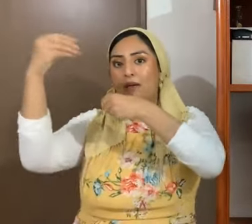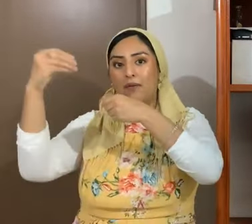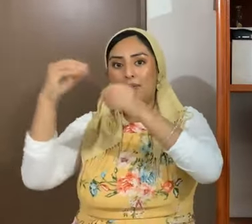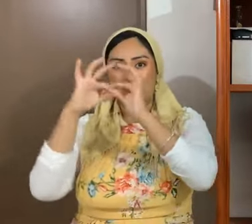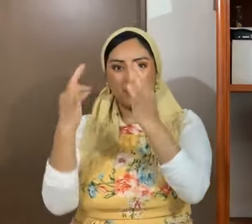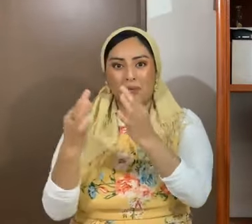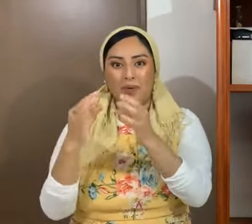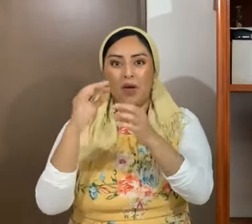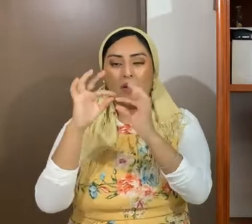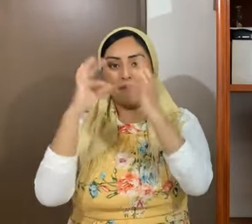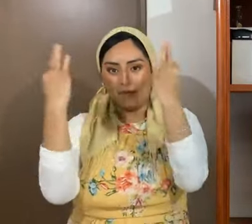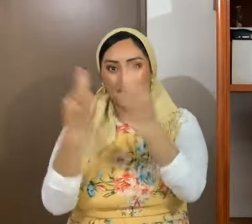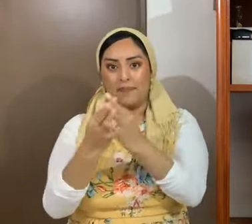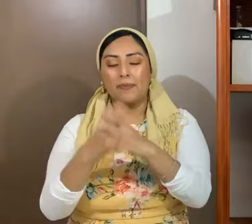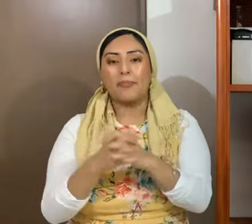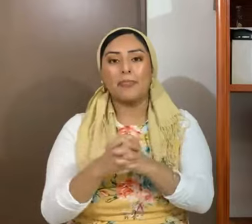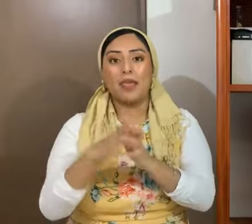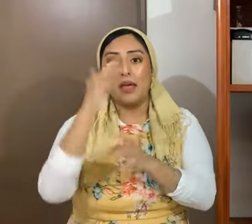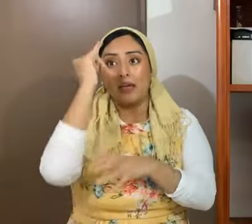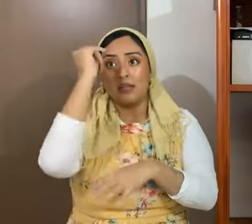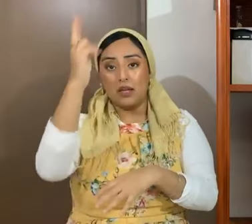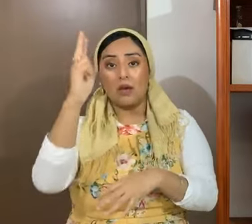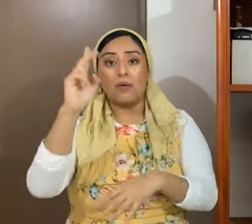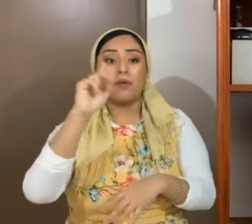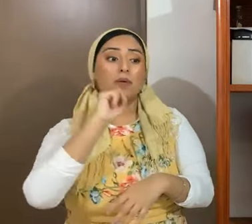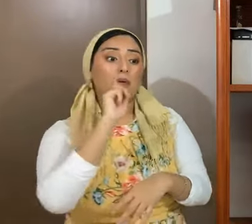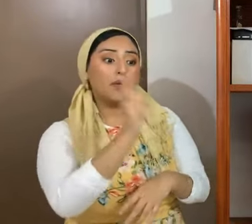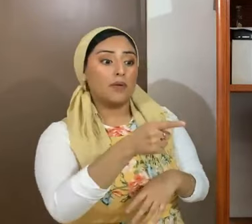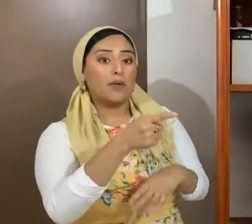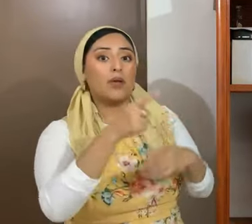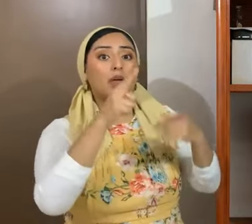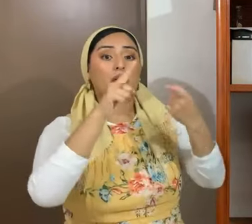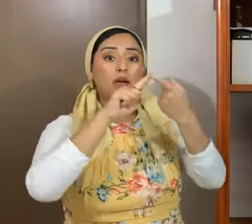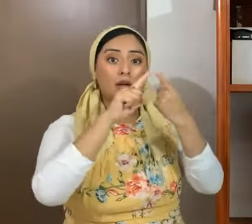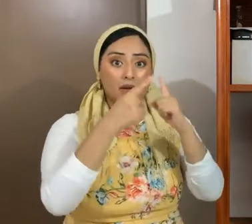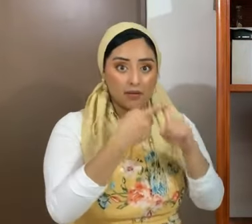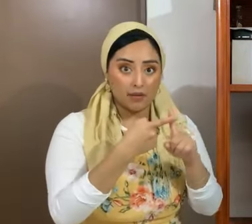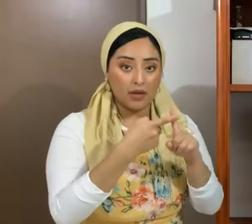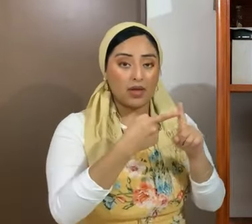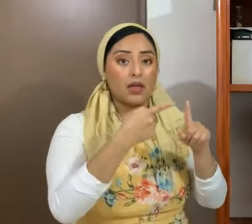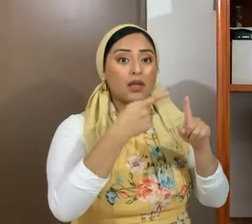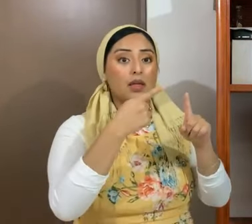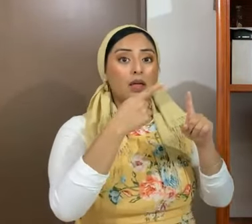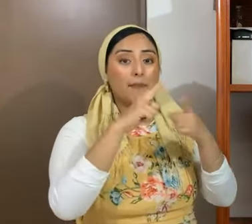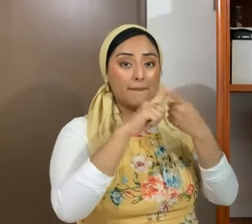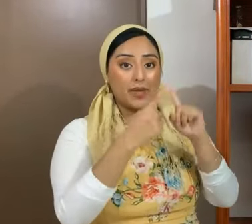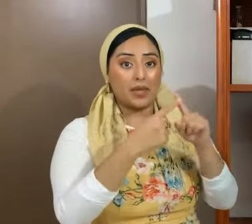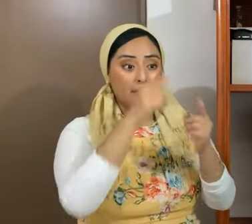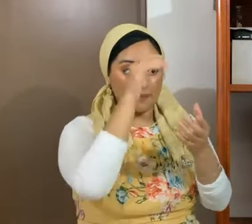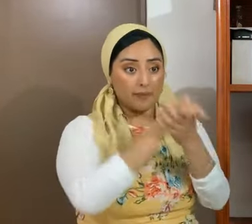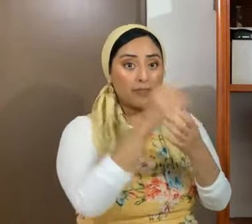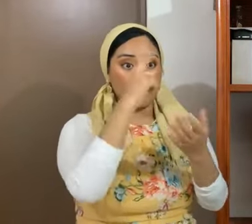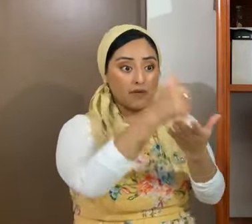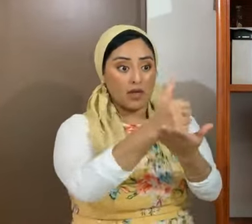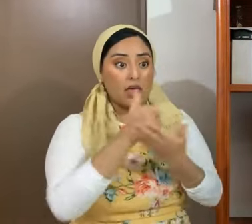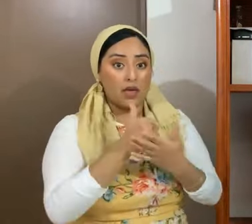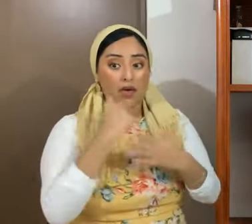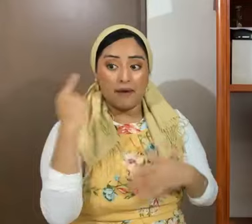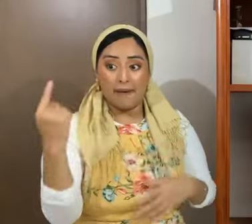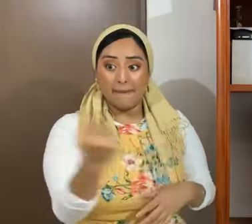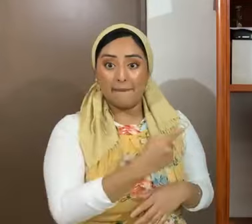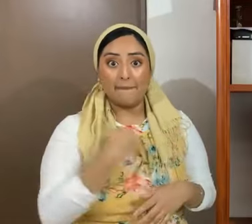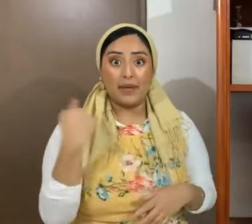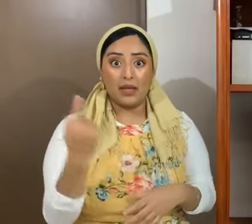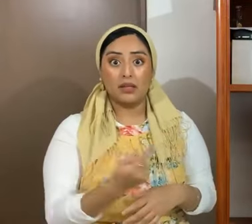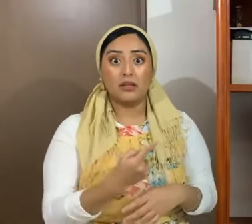Yahweh envió al amigo del novio, el que le entienda, en este caso Eliezer, para ayudarnos a nosotros y